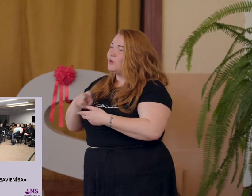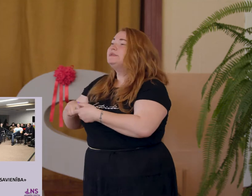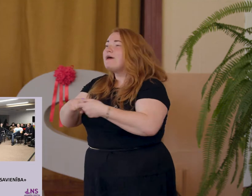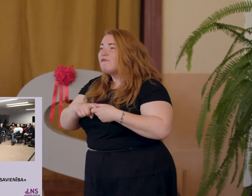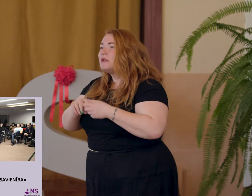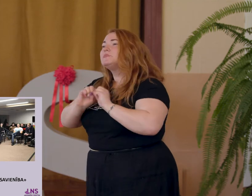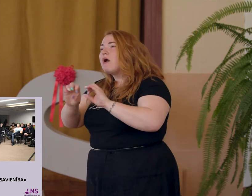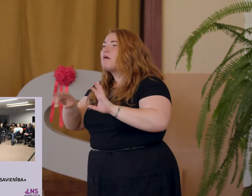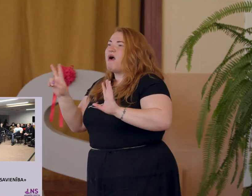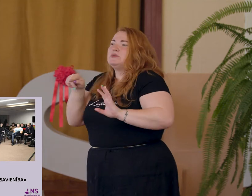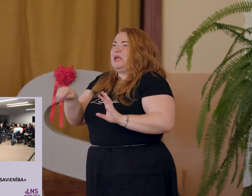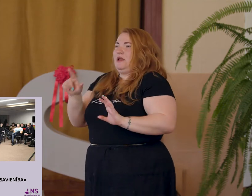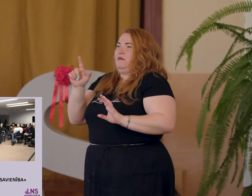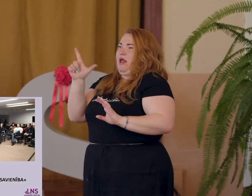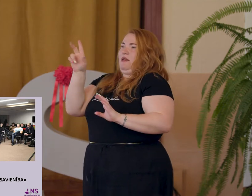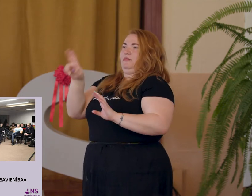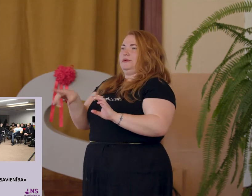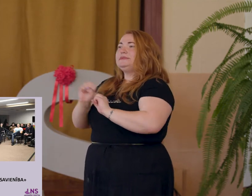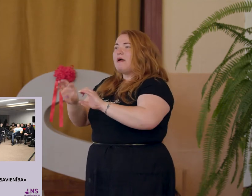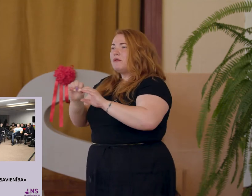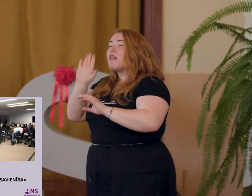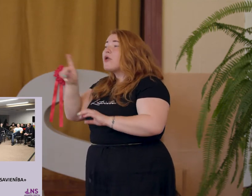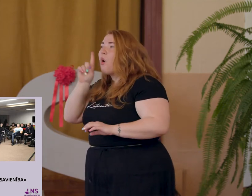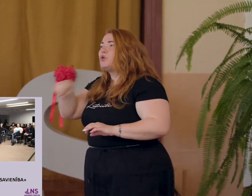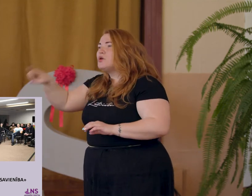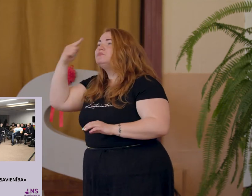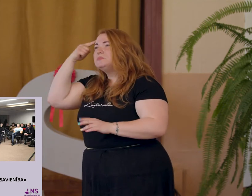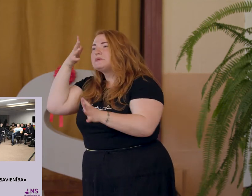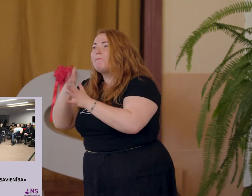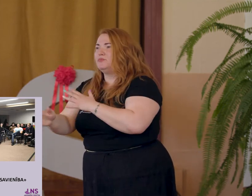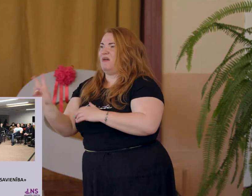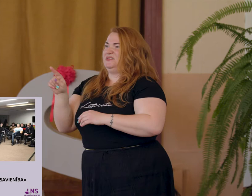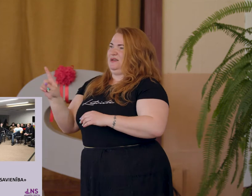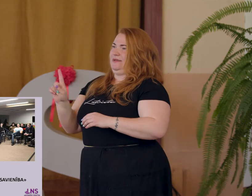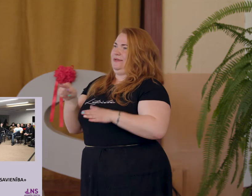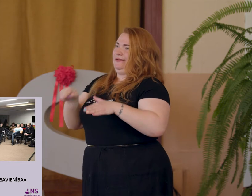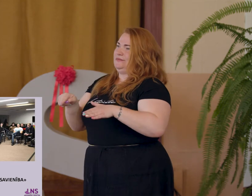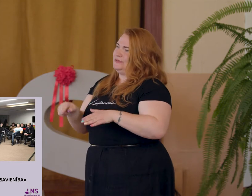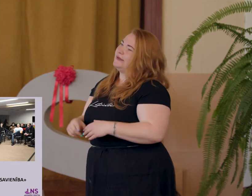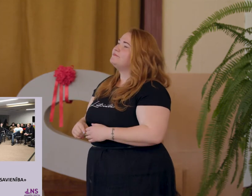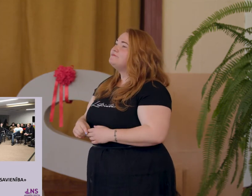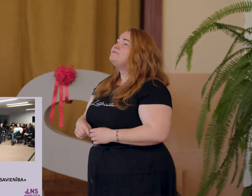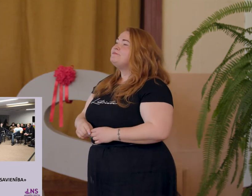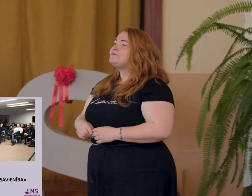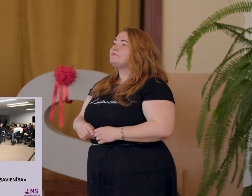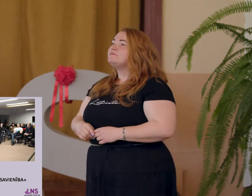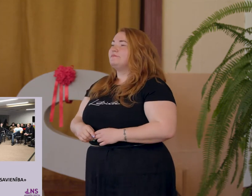un nedzirdīgo savienību stāstīja, kas ir LNS un ko lai jaunieši izprastu, ko nozīmē.